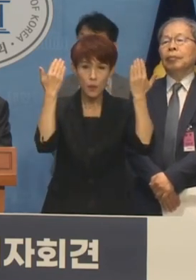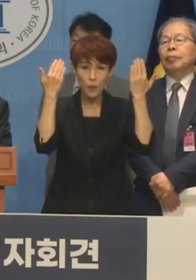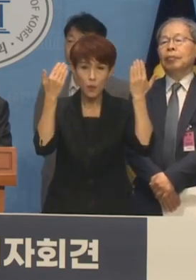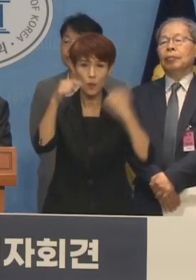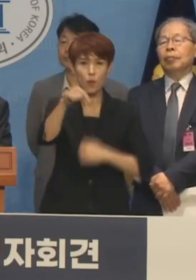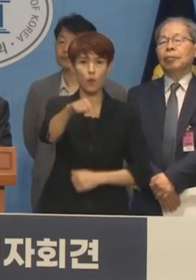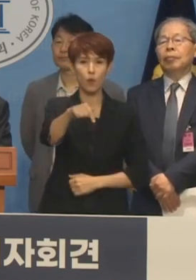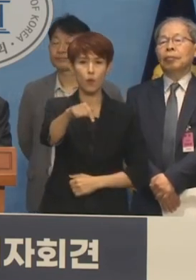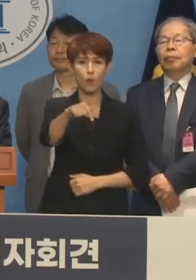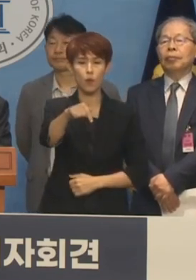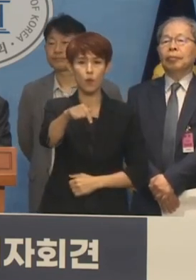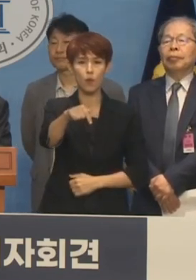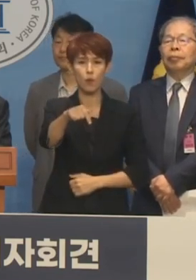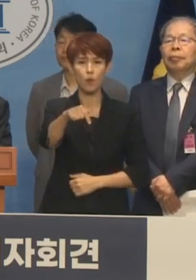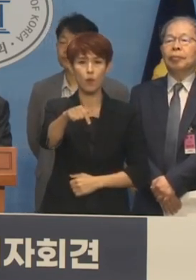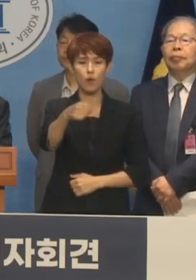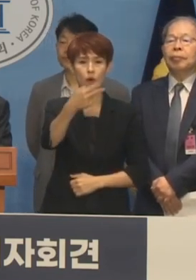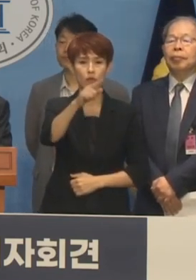그 지근거리에